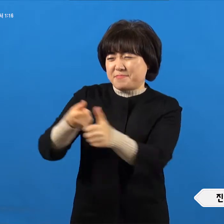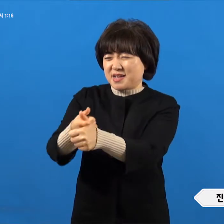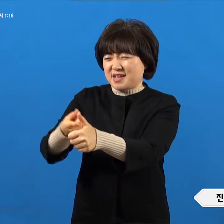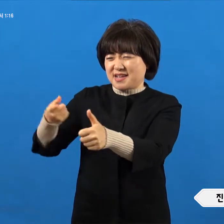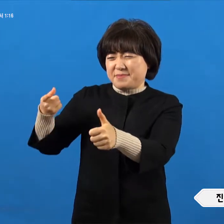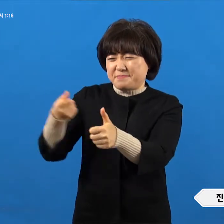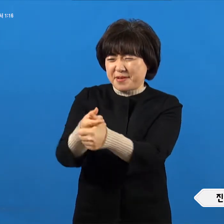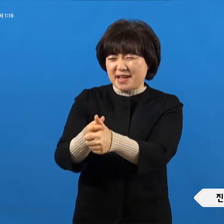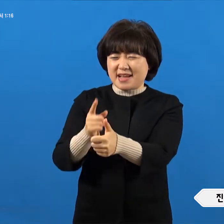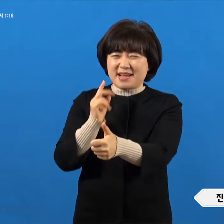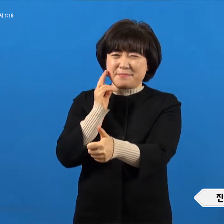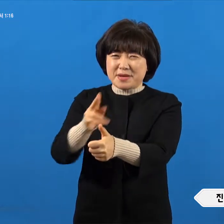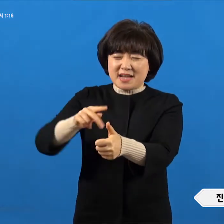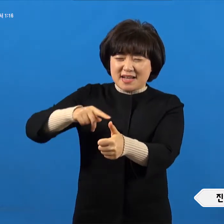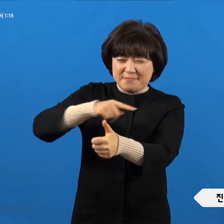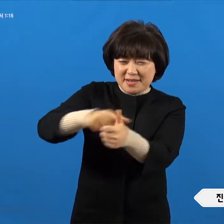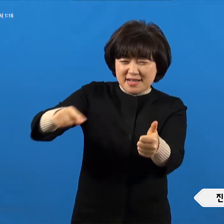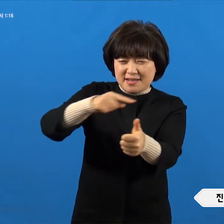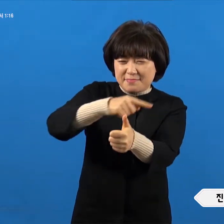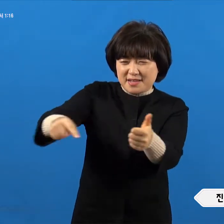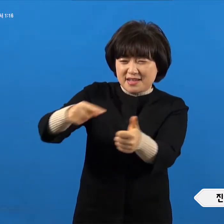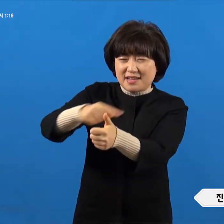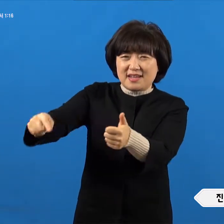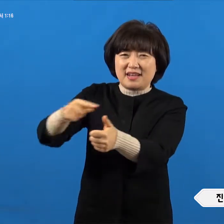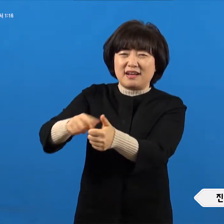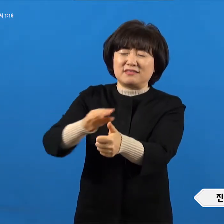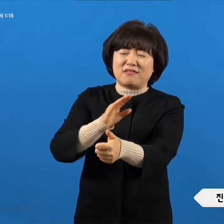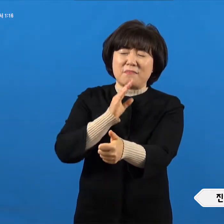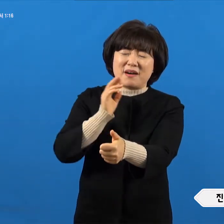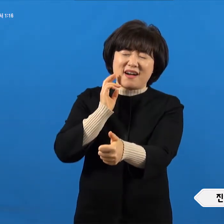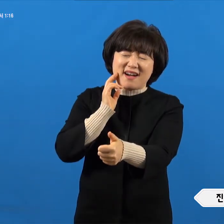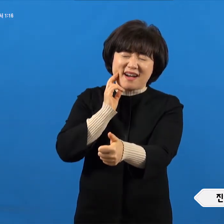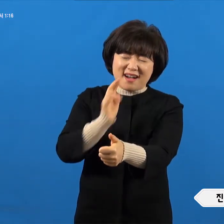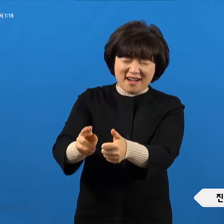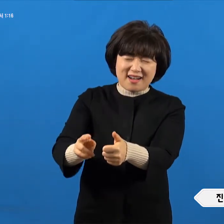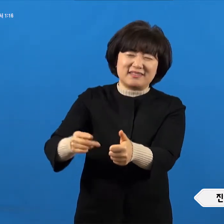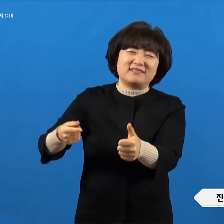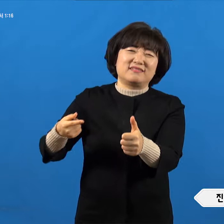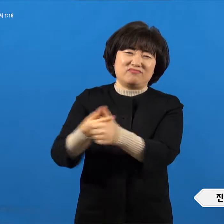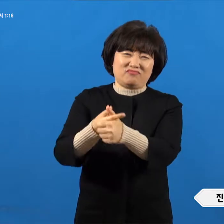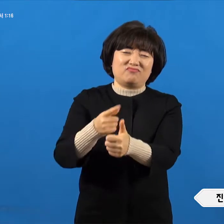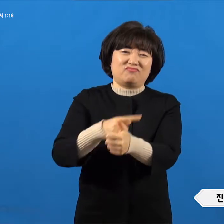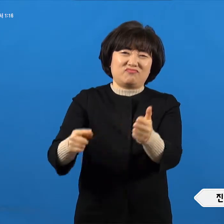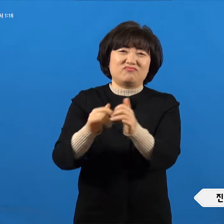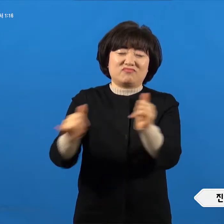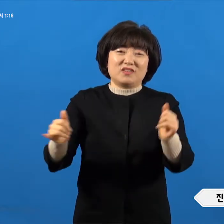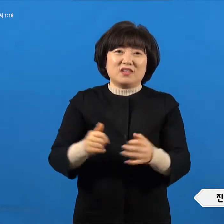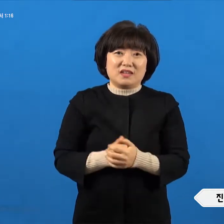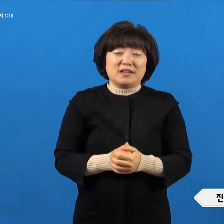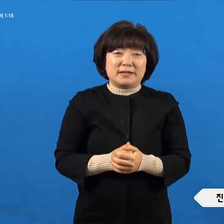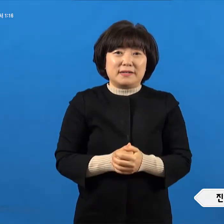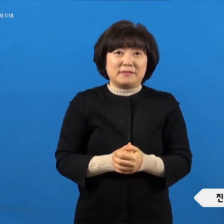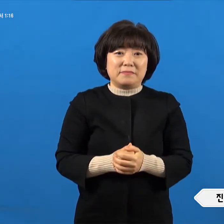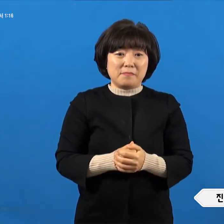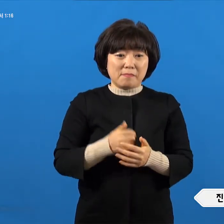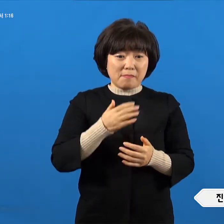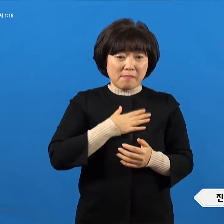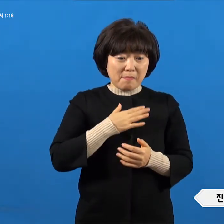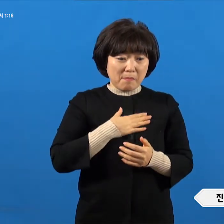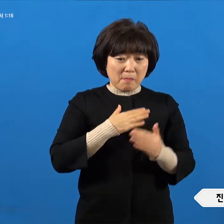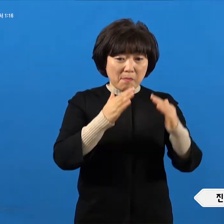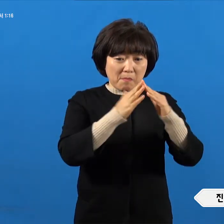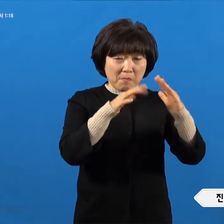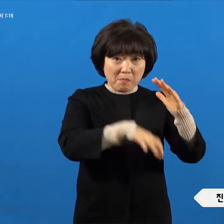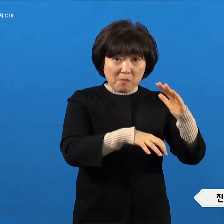가장 잔인한 방법으로 살해한 한국을 떠들썩하게 했던 사건이었습니다. 자기